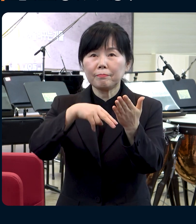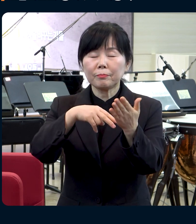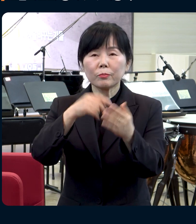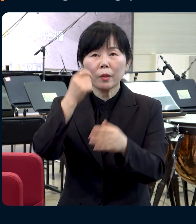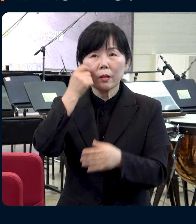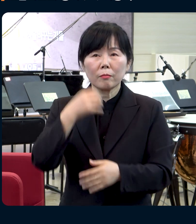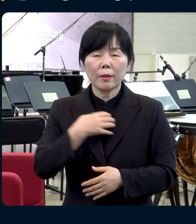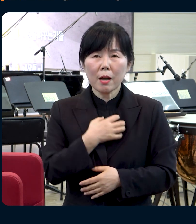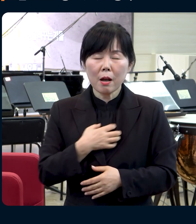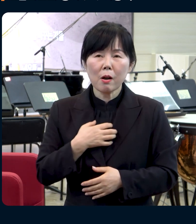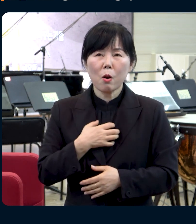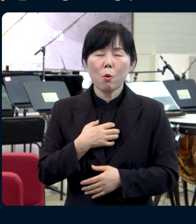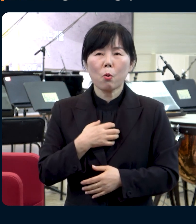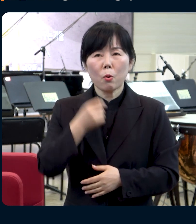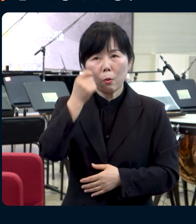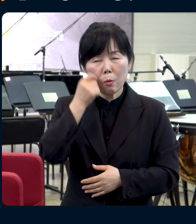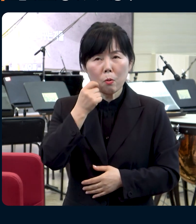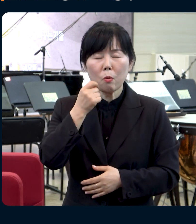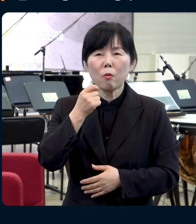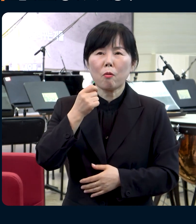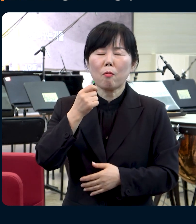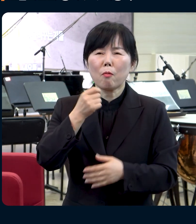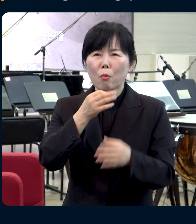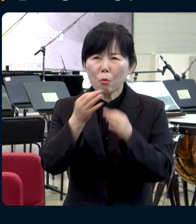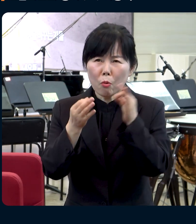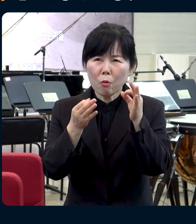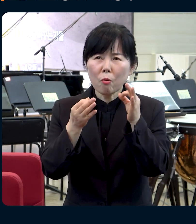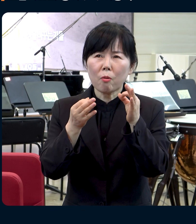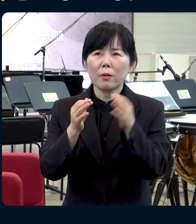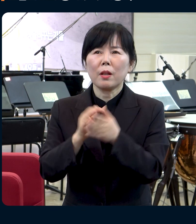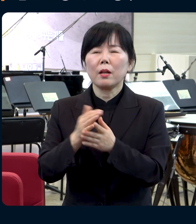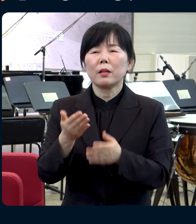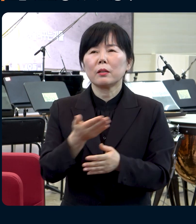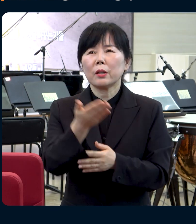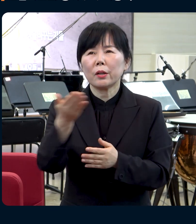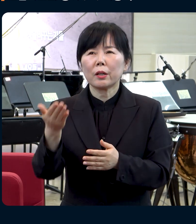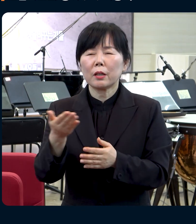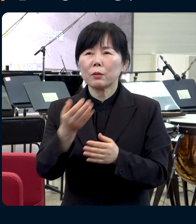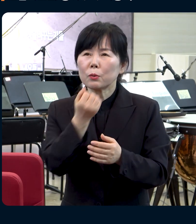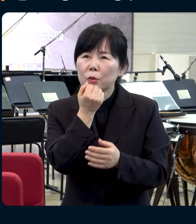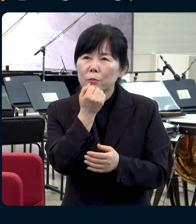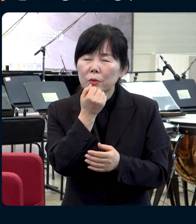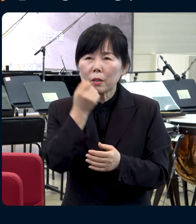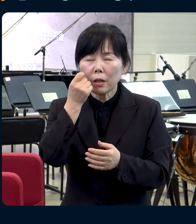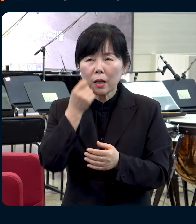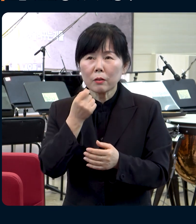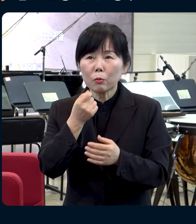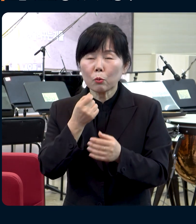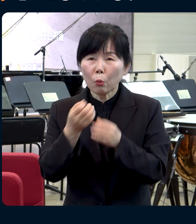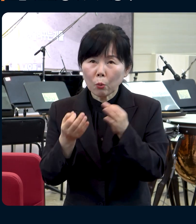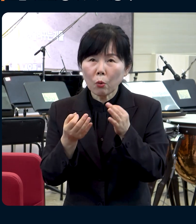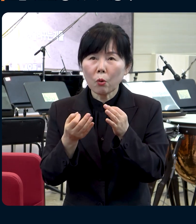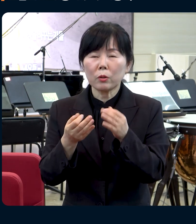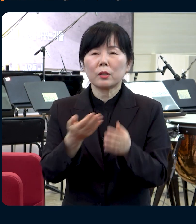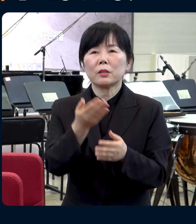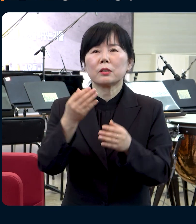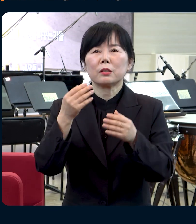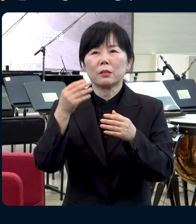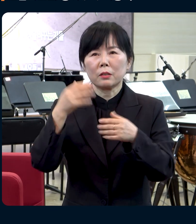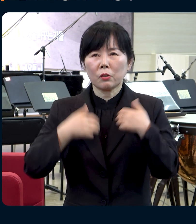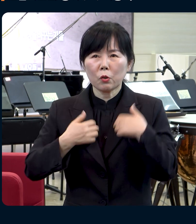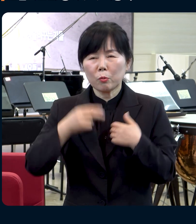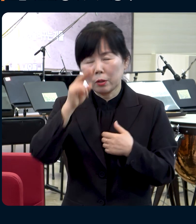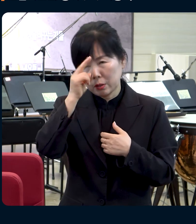시작. 슬퍼하며 애통하며 울지어다. 너희 웃음을 애통으로, 너희 즐거움을 근심으로 바꿀지어다.